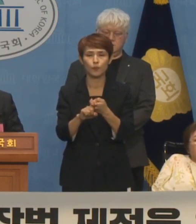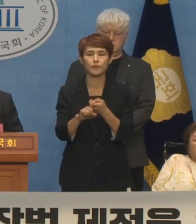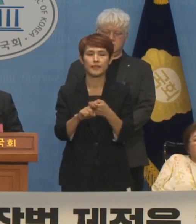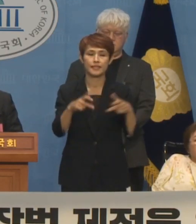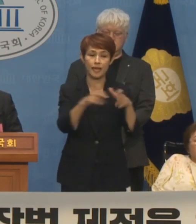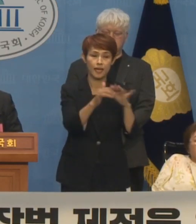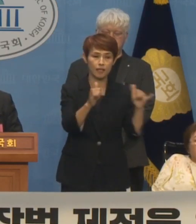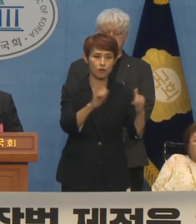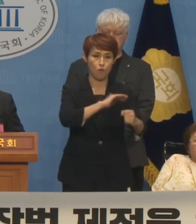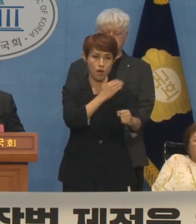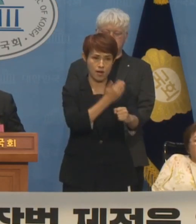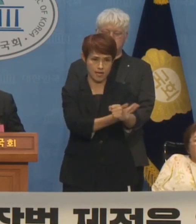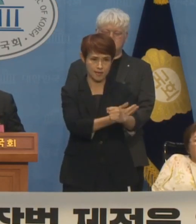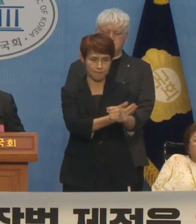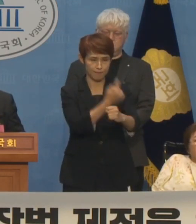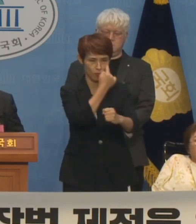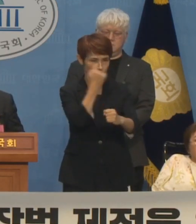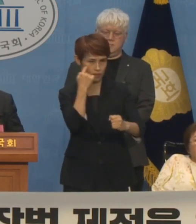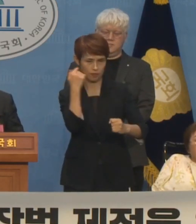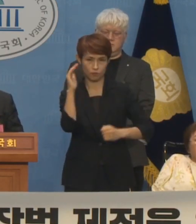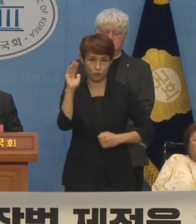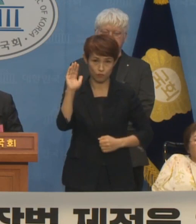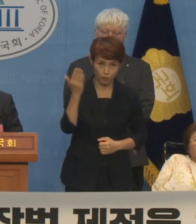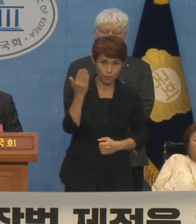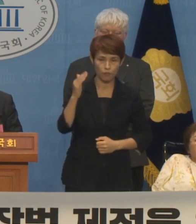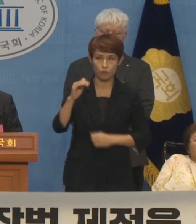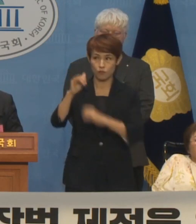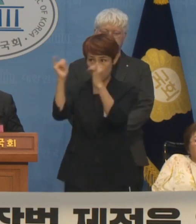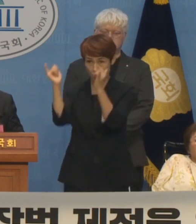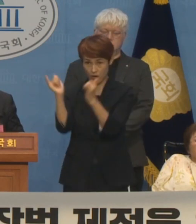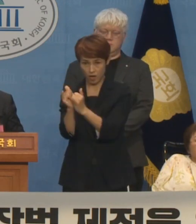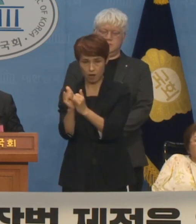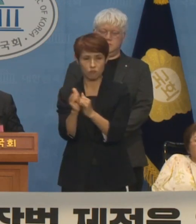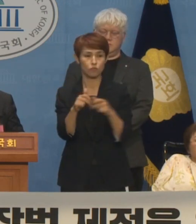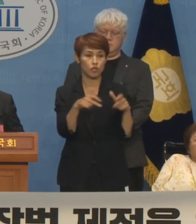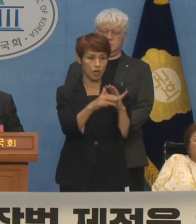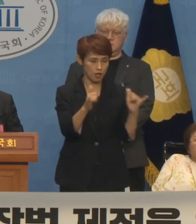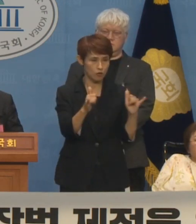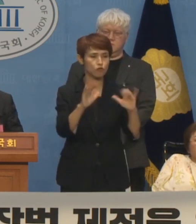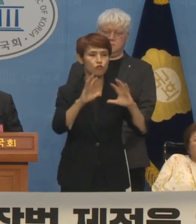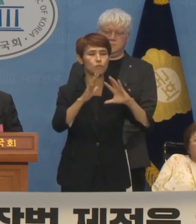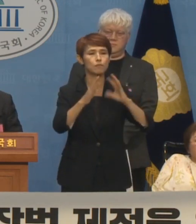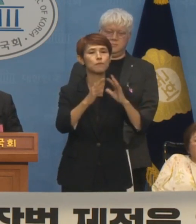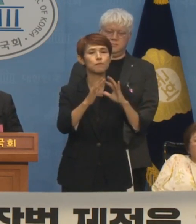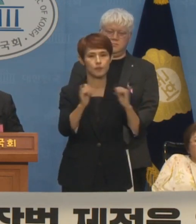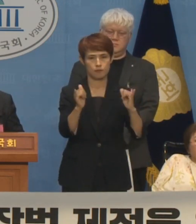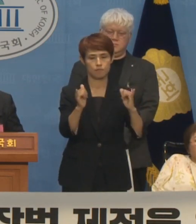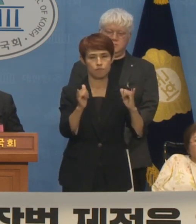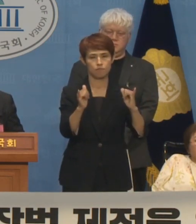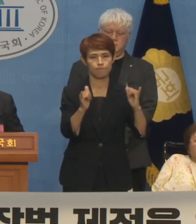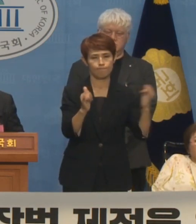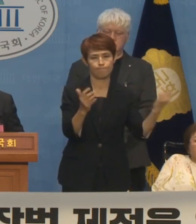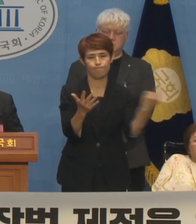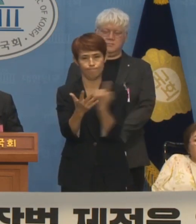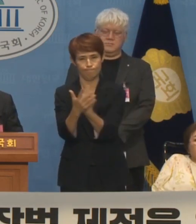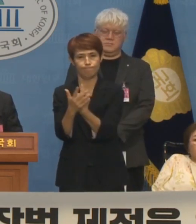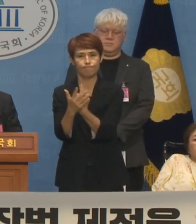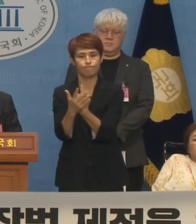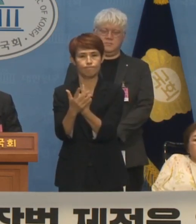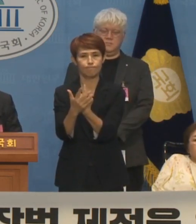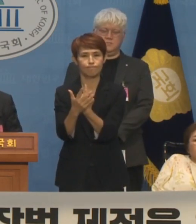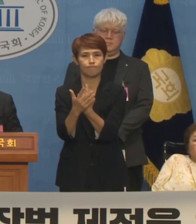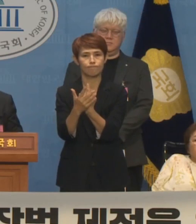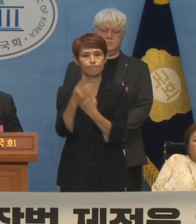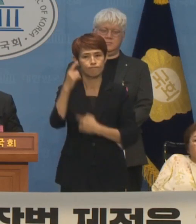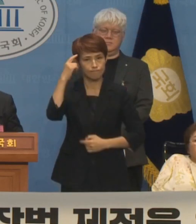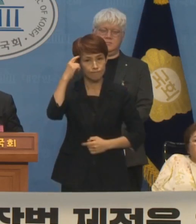장애인들의 권리가 온전히 보장되고 사회가 장애인을 한 명의 국민으로, 소비자로 함께 살아가는 사회 구성원으로